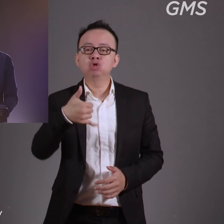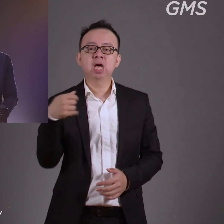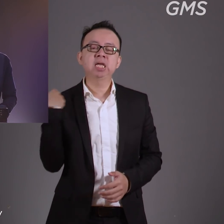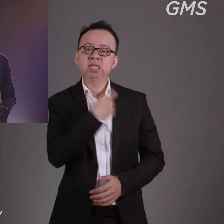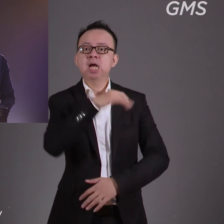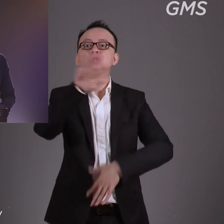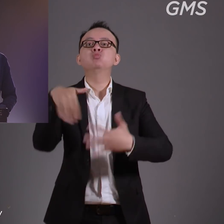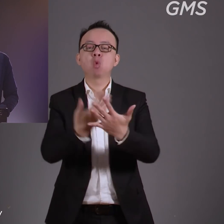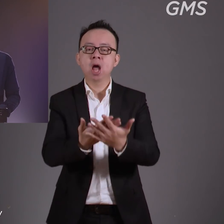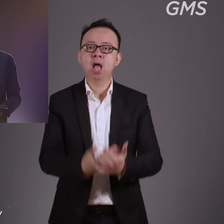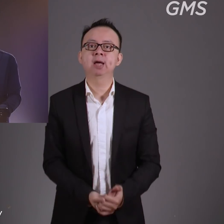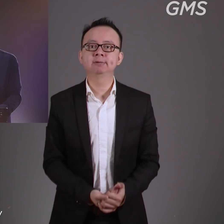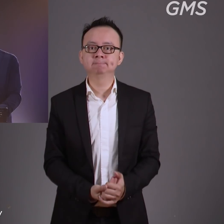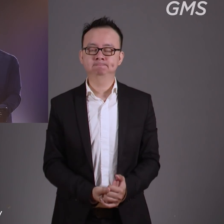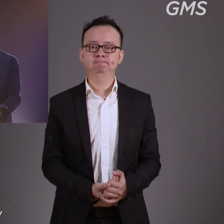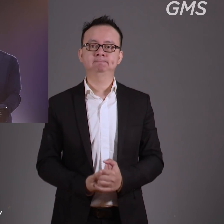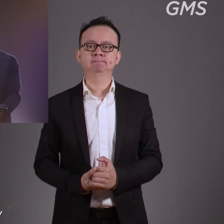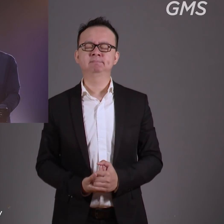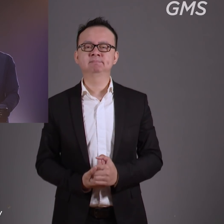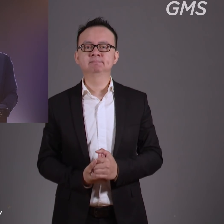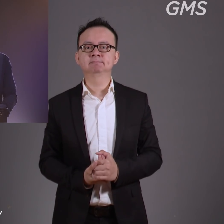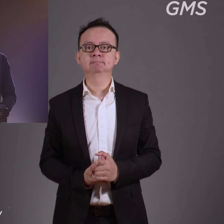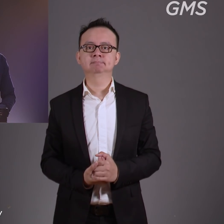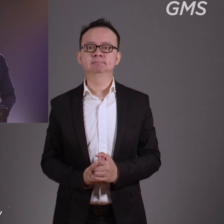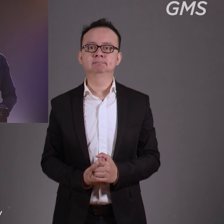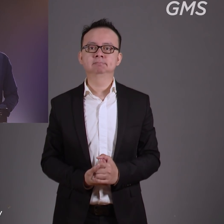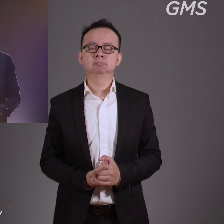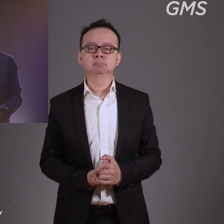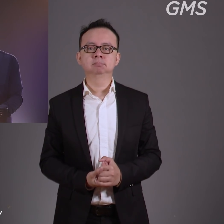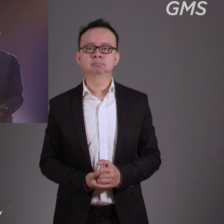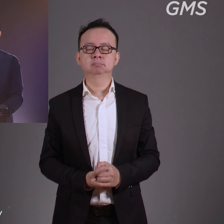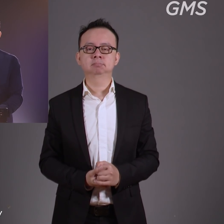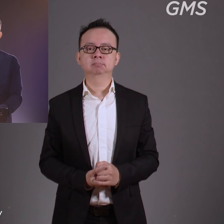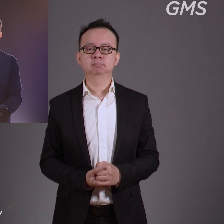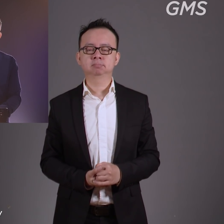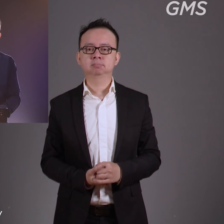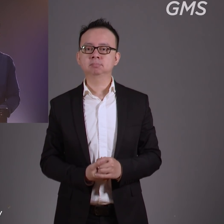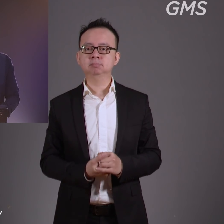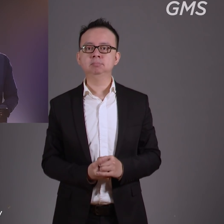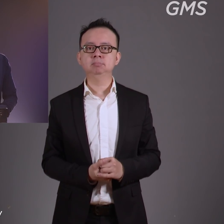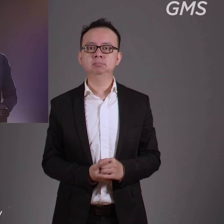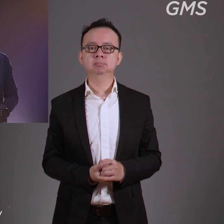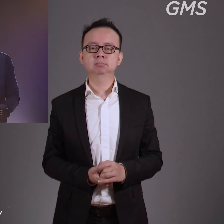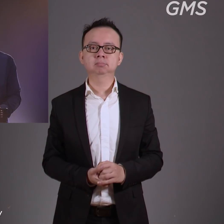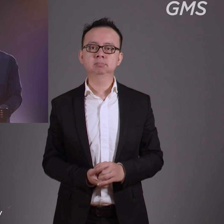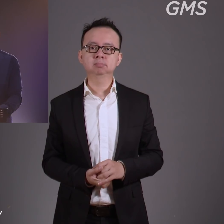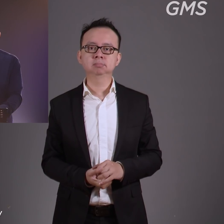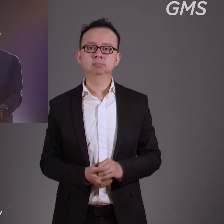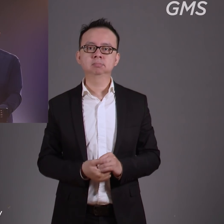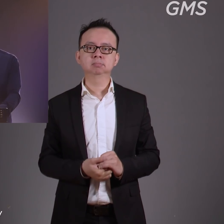dia bisa mengubah nasib satu bangsa. Bisa mengubah nasib satu kota. Bisa mengubah nasib satu